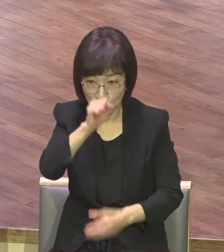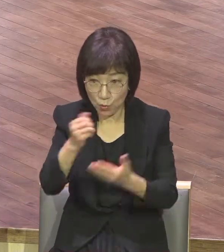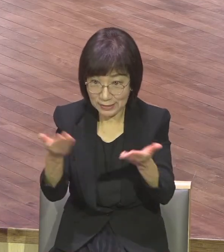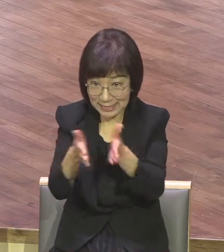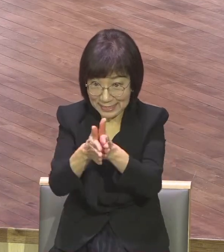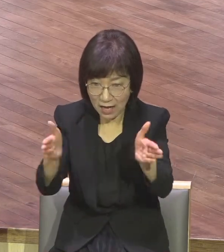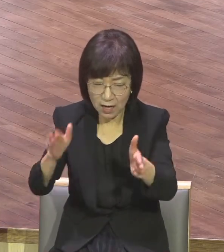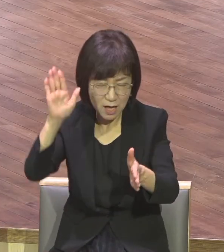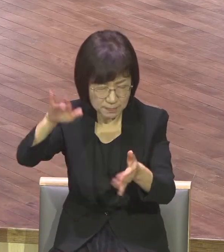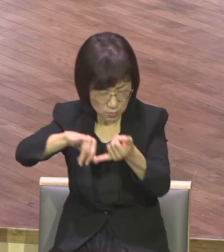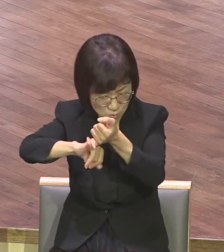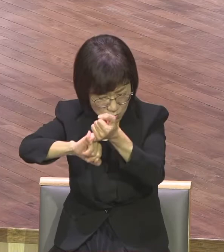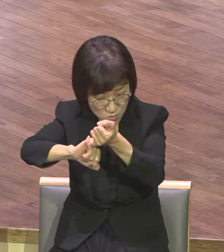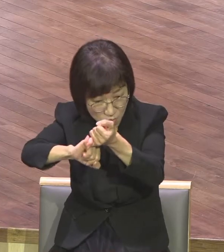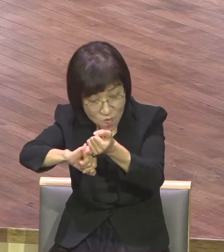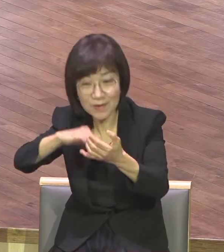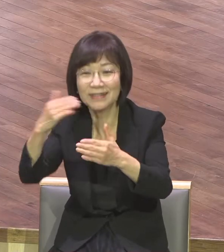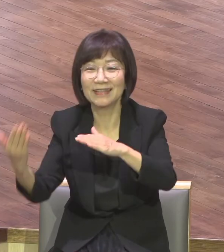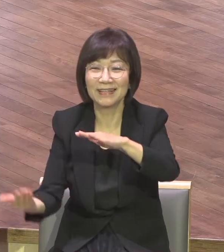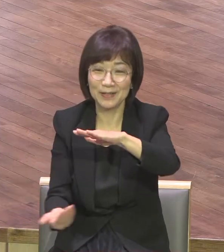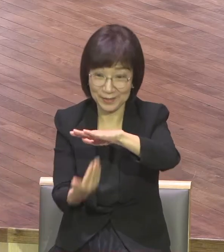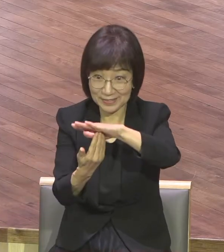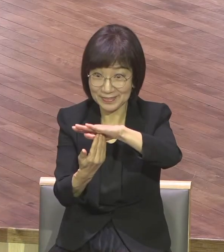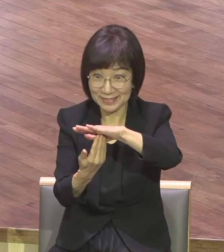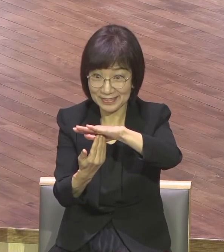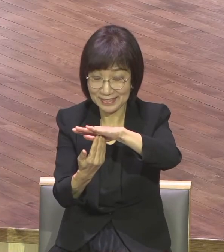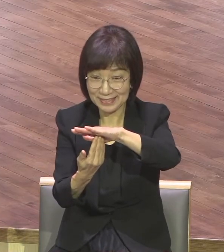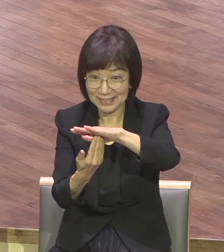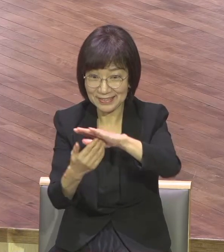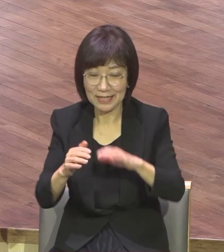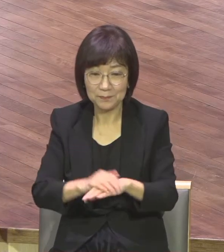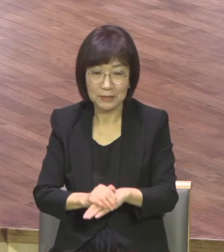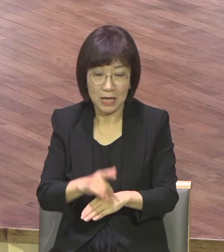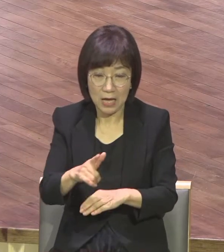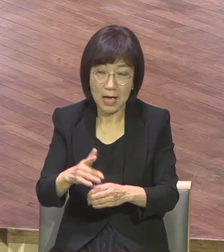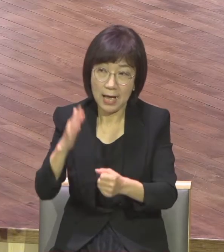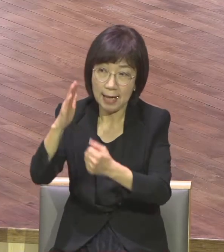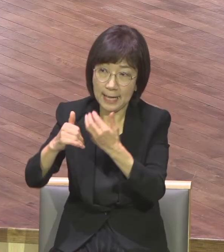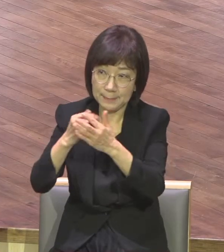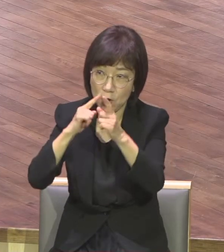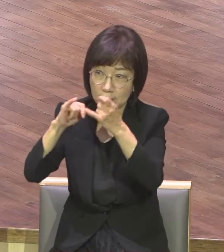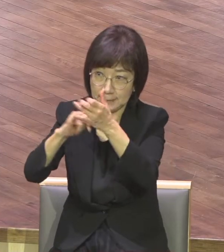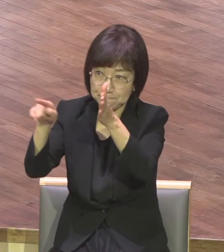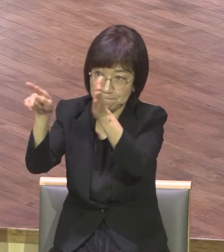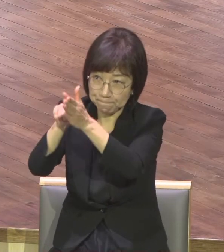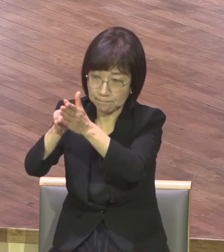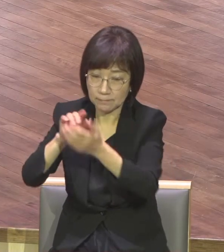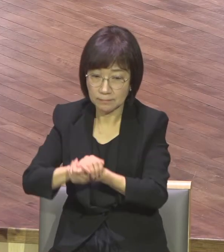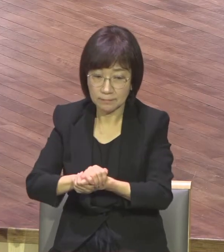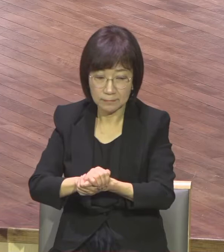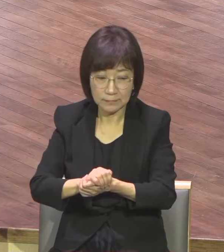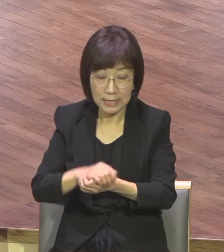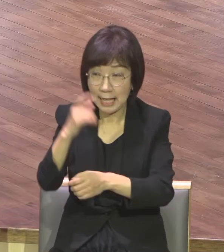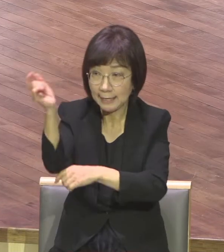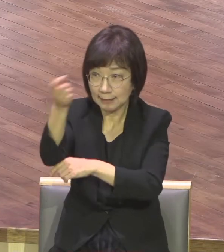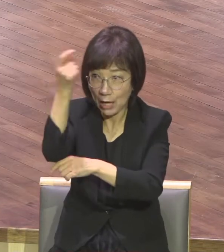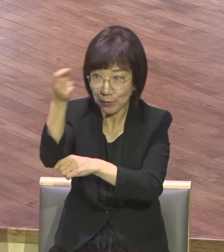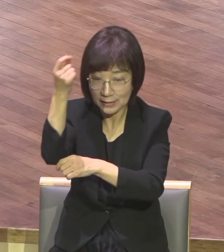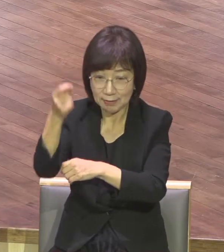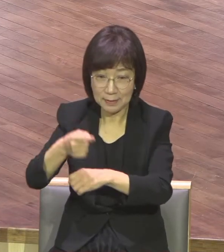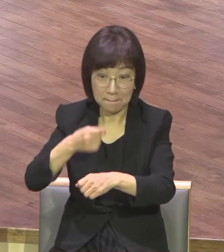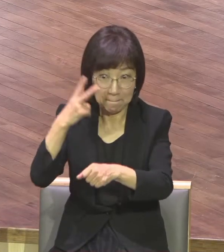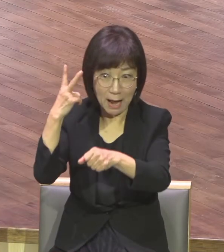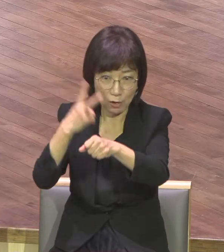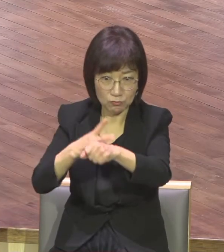반드시 이루어주신다. 하나님의 절대 주권을 믿는 이 언약 신앙이 다윗과 욥, 사도 바울의 여정 속에서